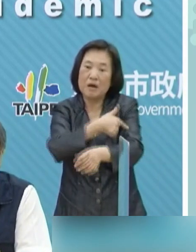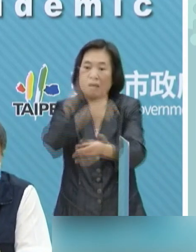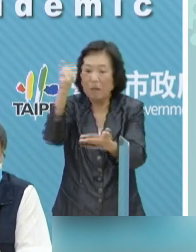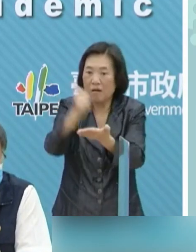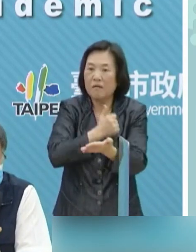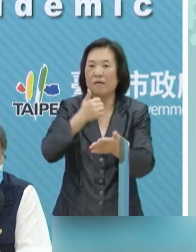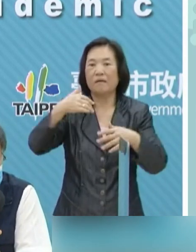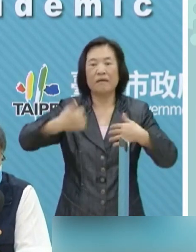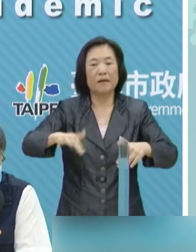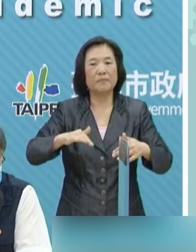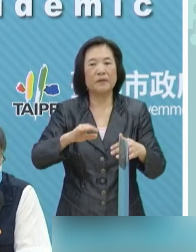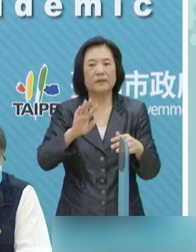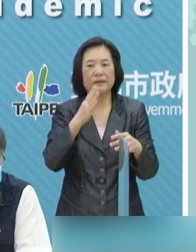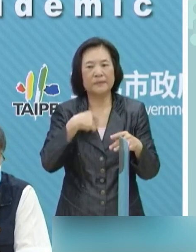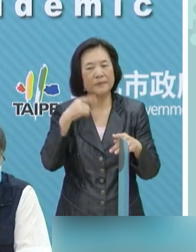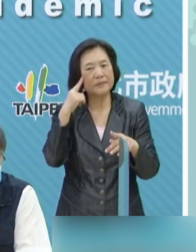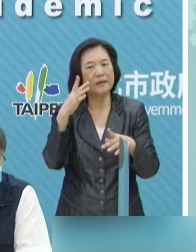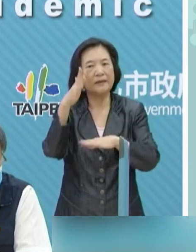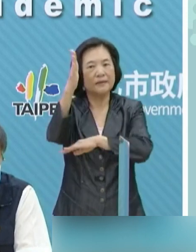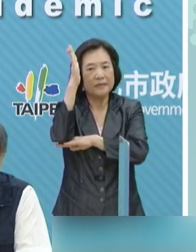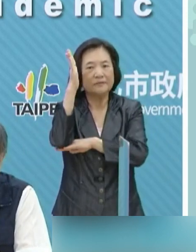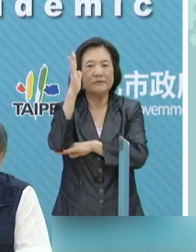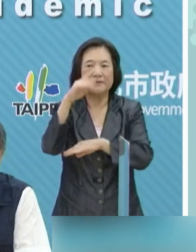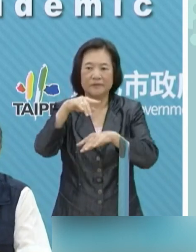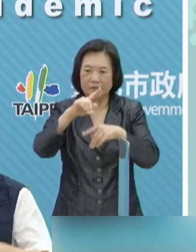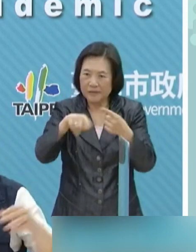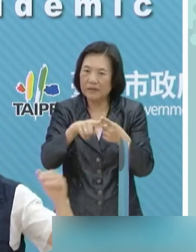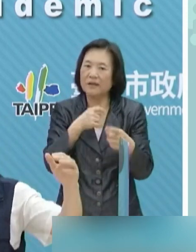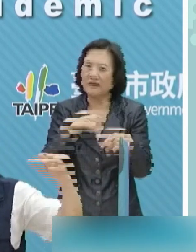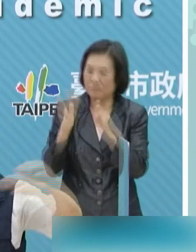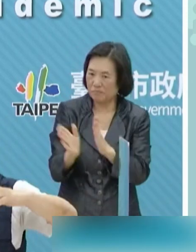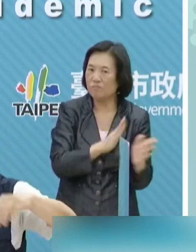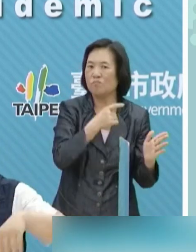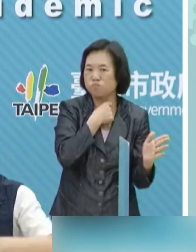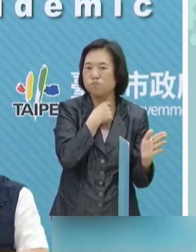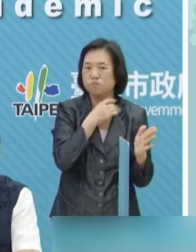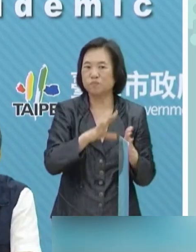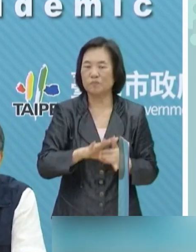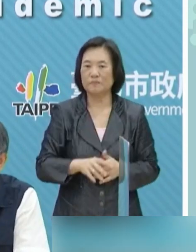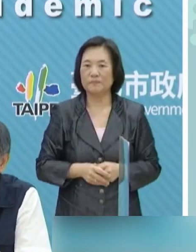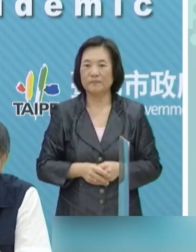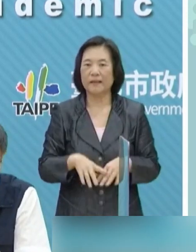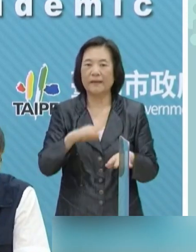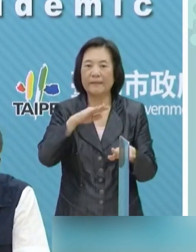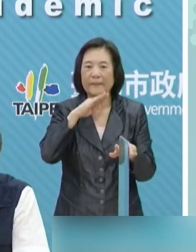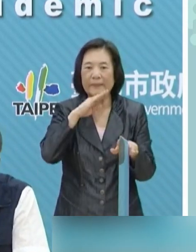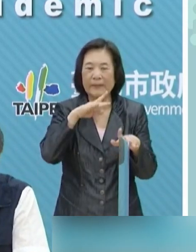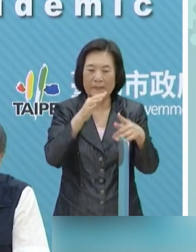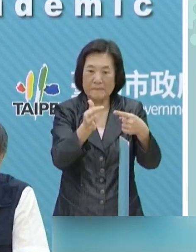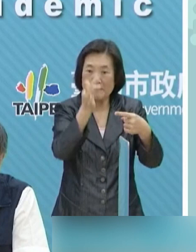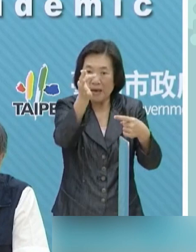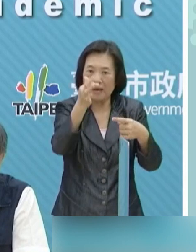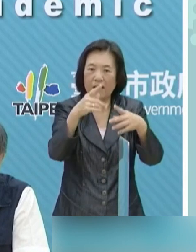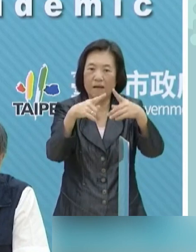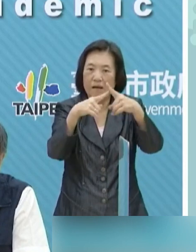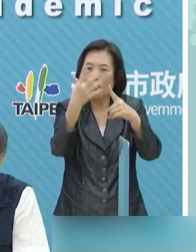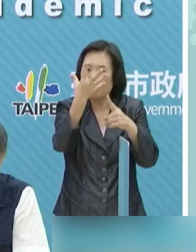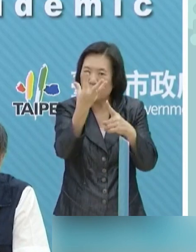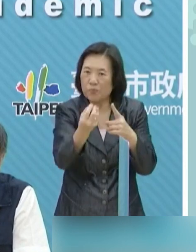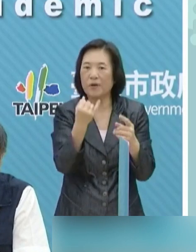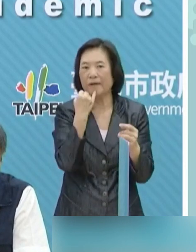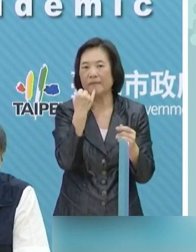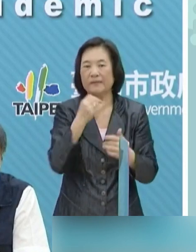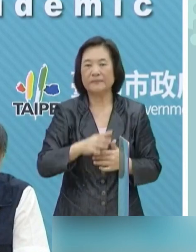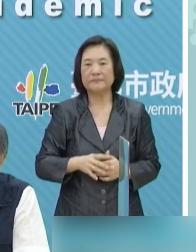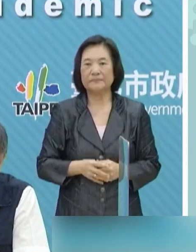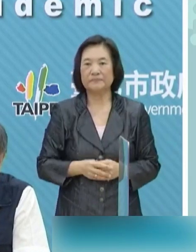过这方式哦，我想我们现在既然这个模式好像是有效，你知道哈，像我们在内湖区上